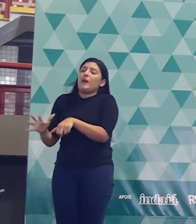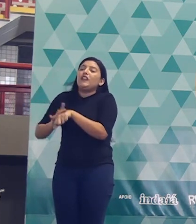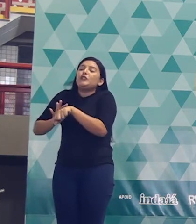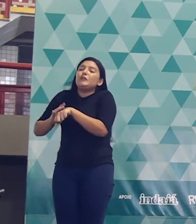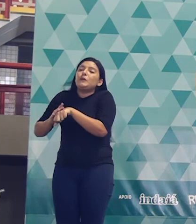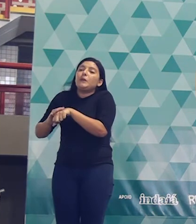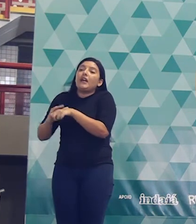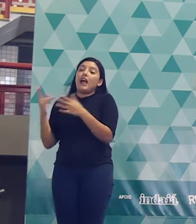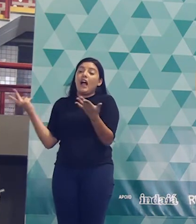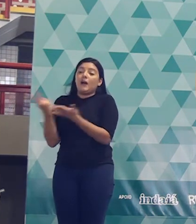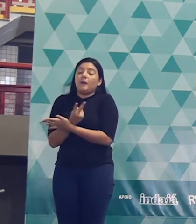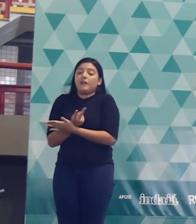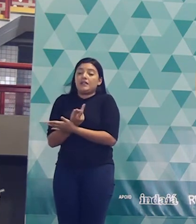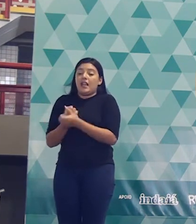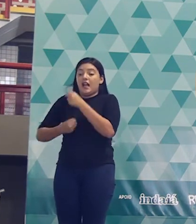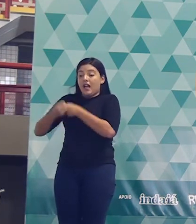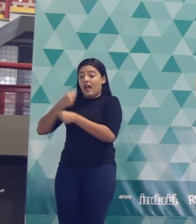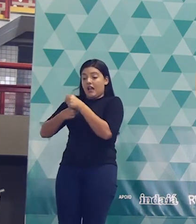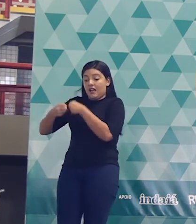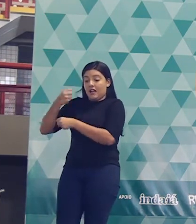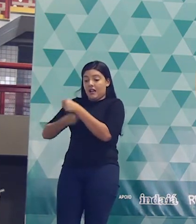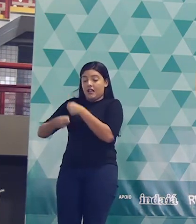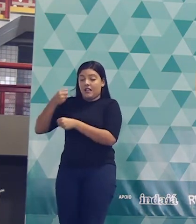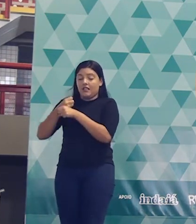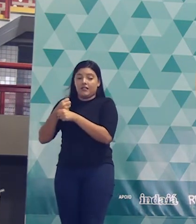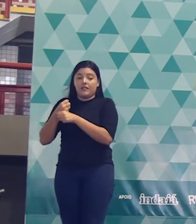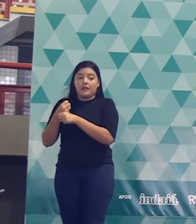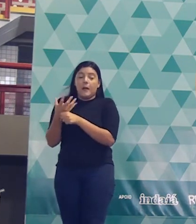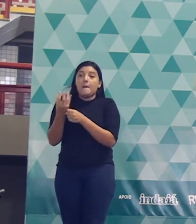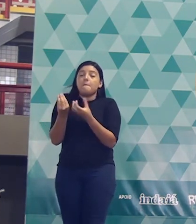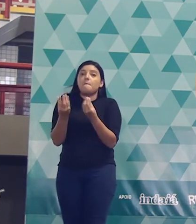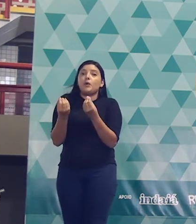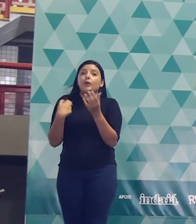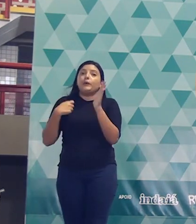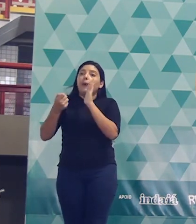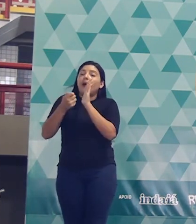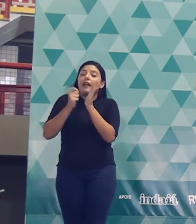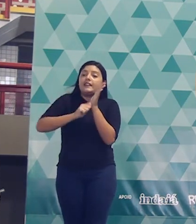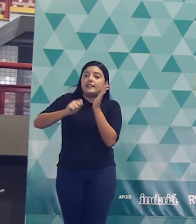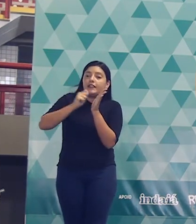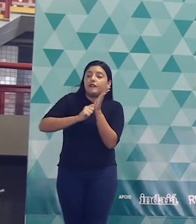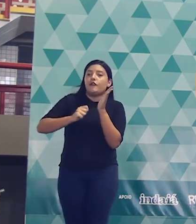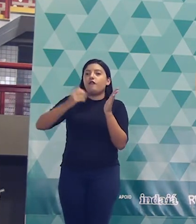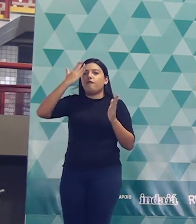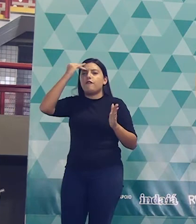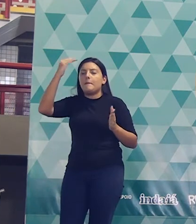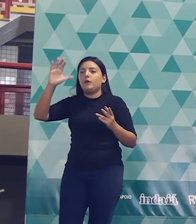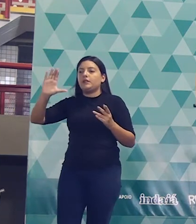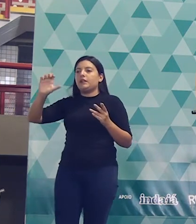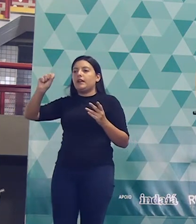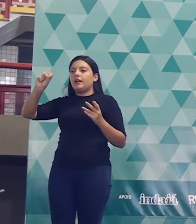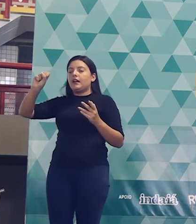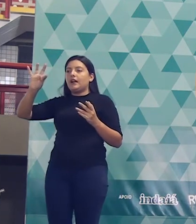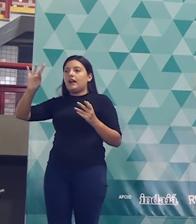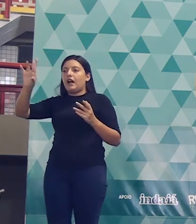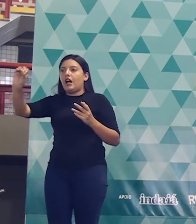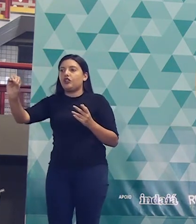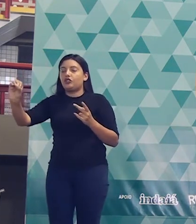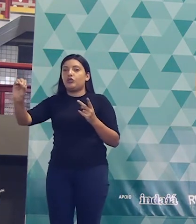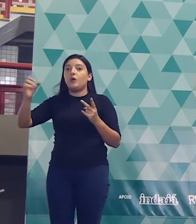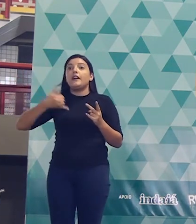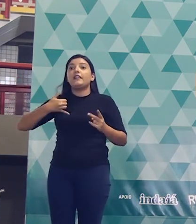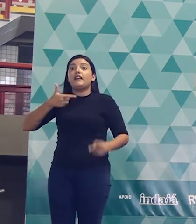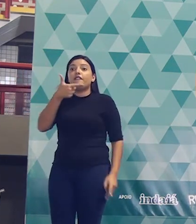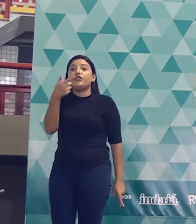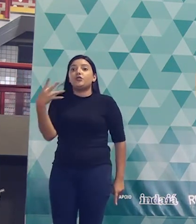já havia matado em anos anteriores grandes escritores como Castro Alves, que morreu de tuberculose aos 24